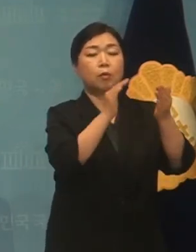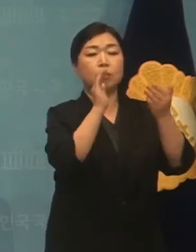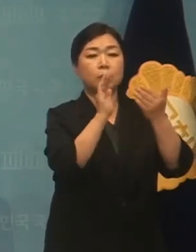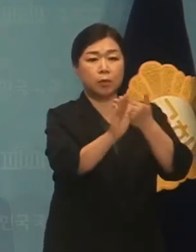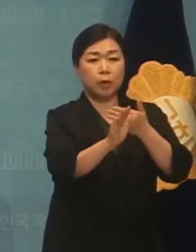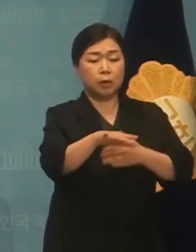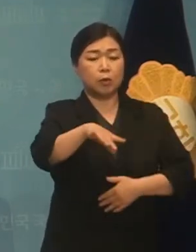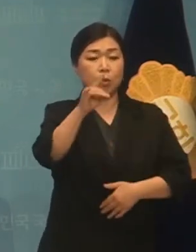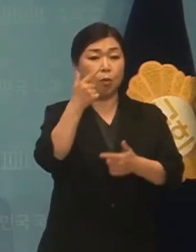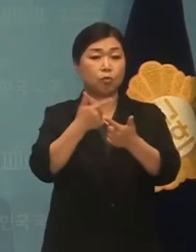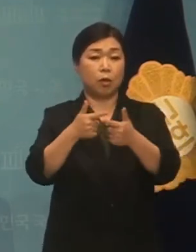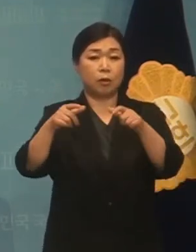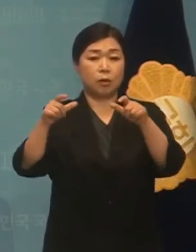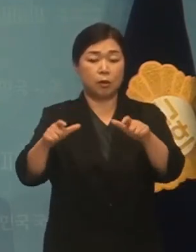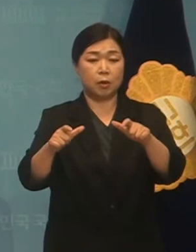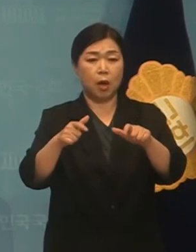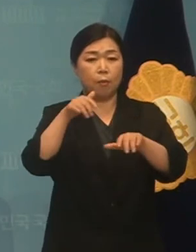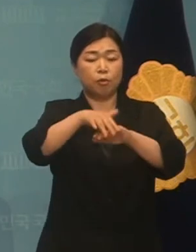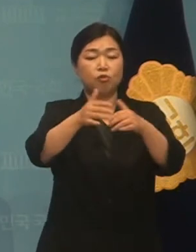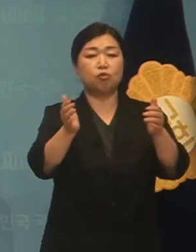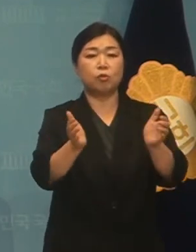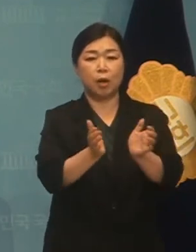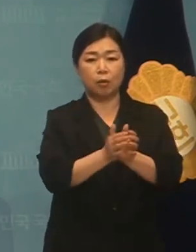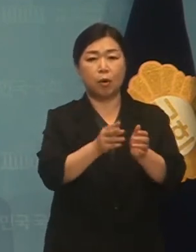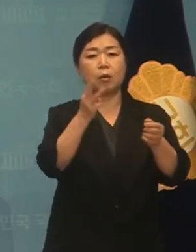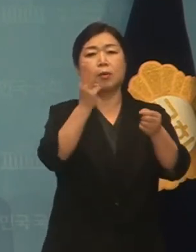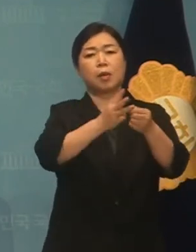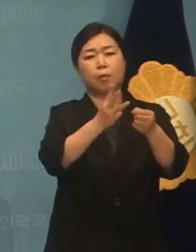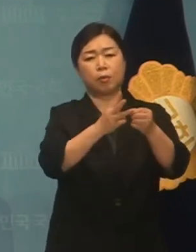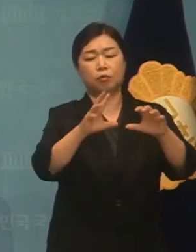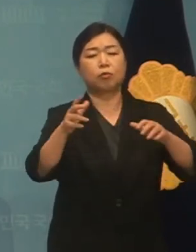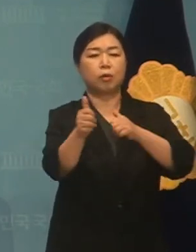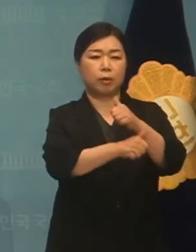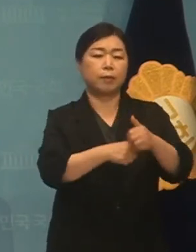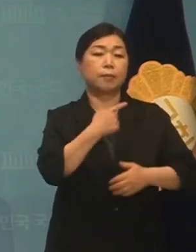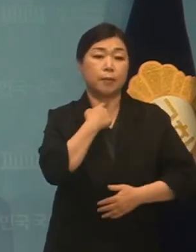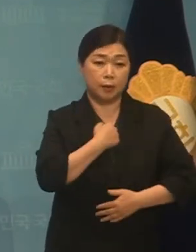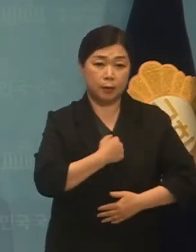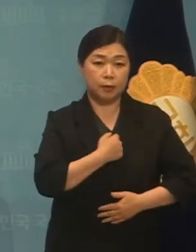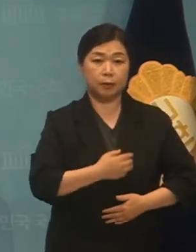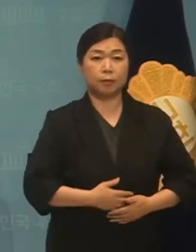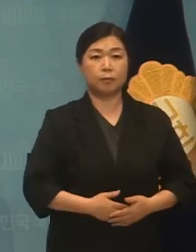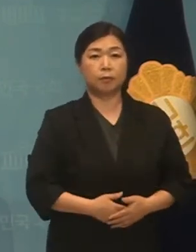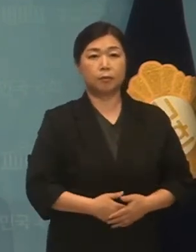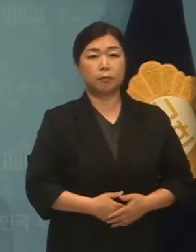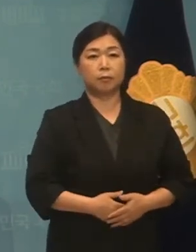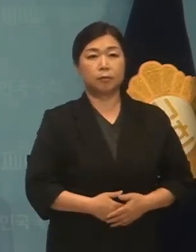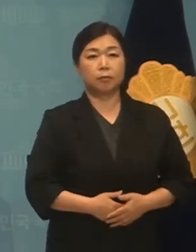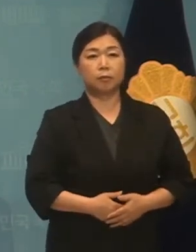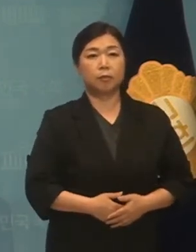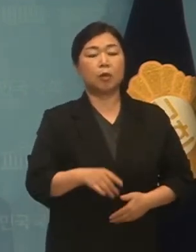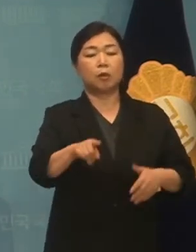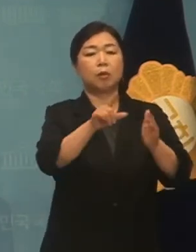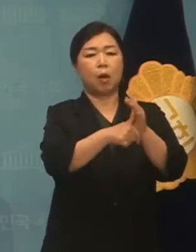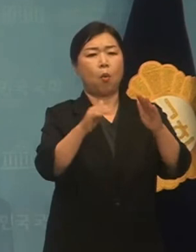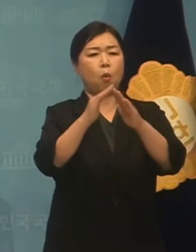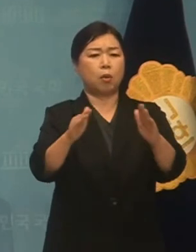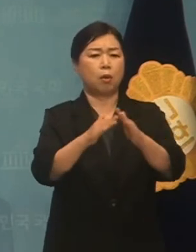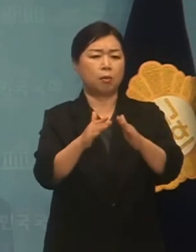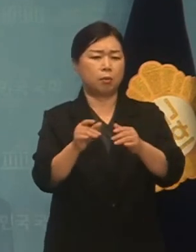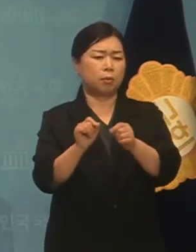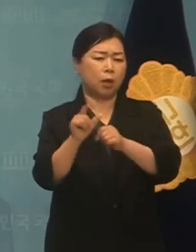처음으로 부산에서 민주당으로 3선 의원을 했습니다. 그 당시 호남이